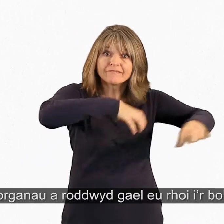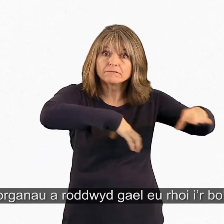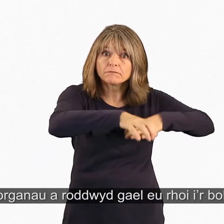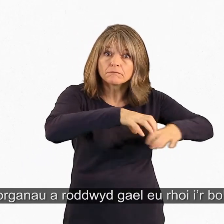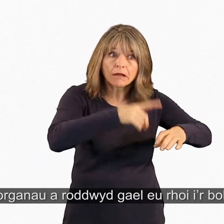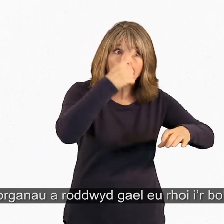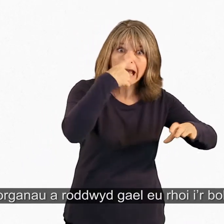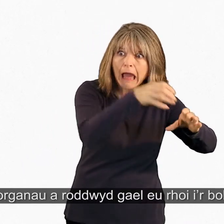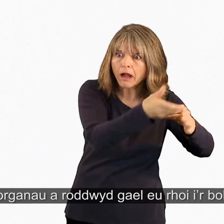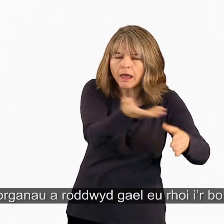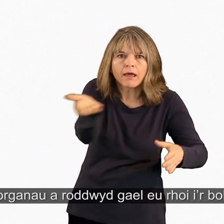gael ei rhoi i'r bobl hyn.